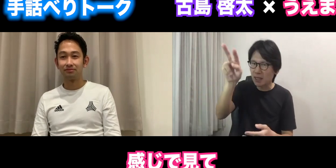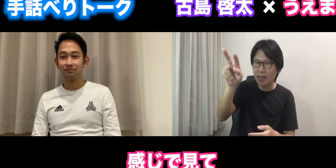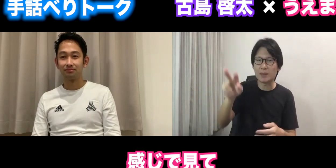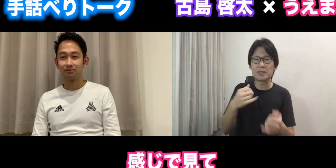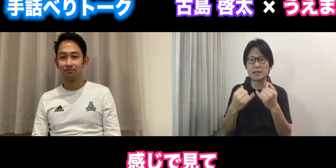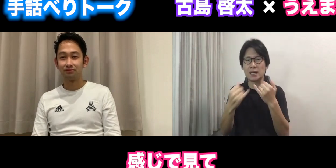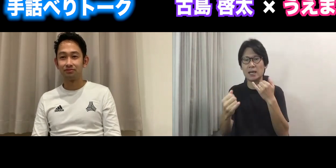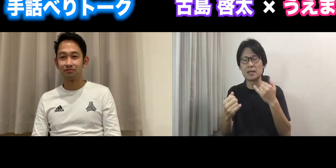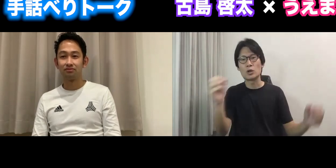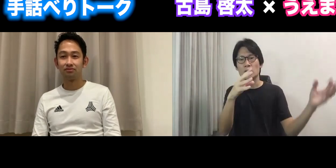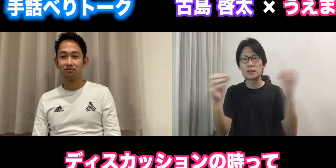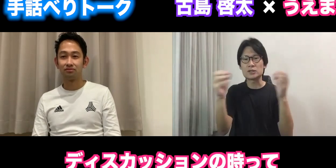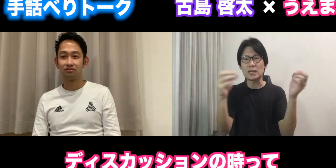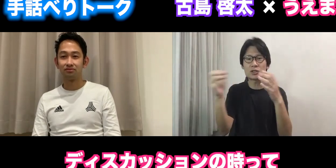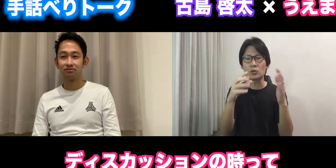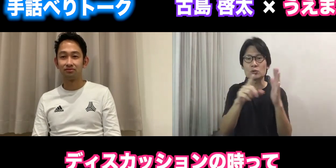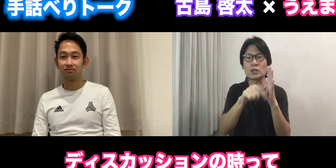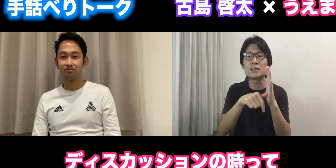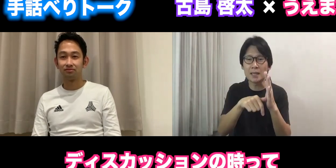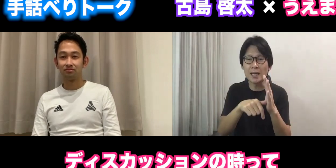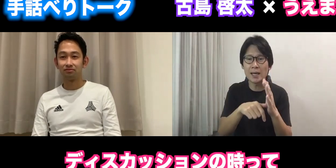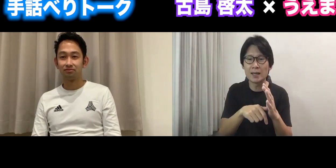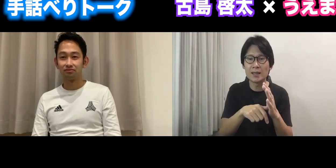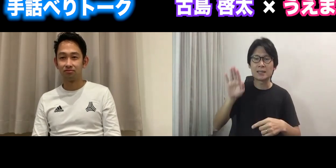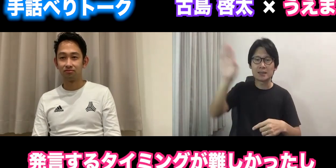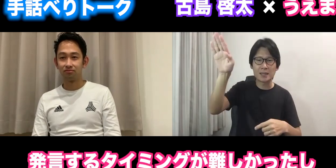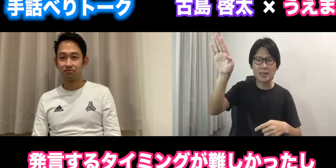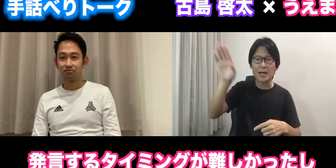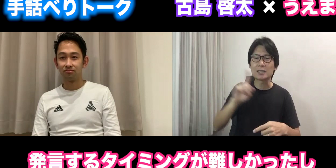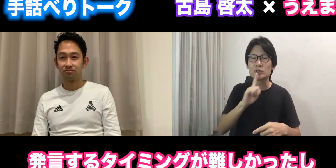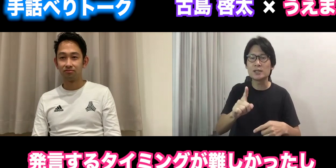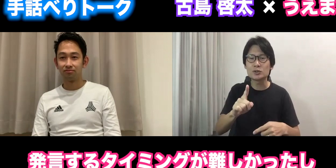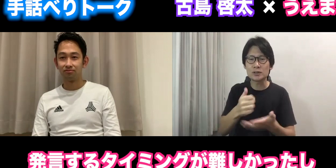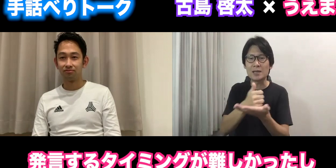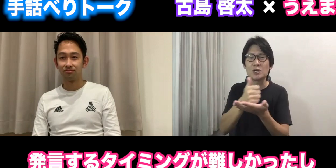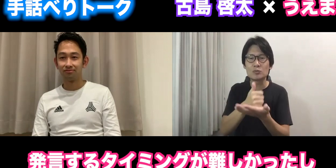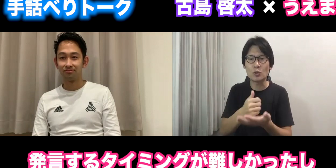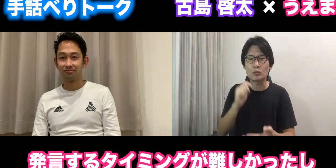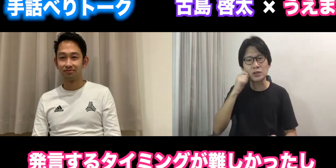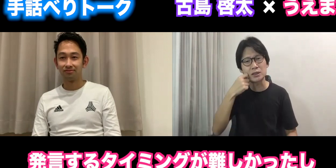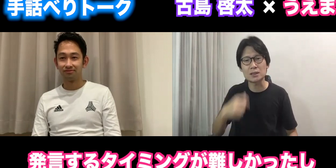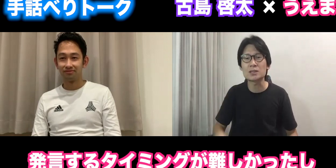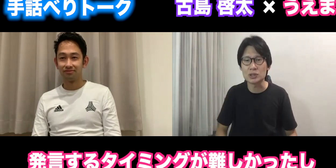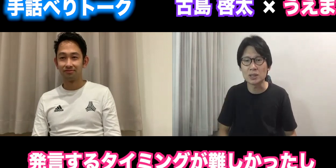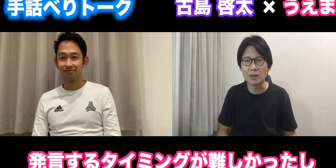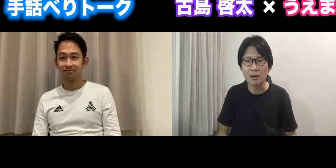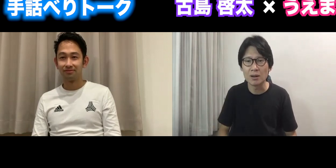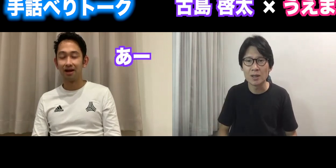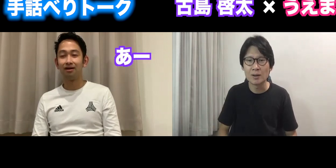みたいなthis パッションぷ規定8人するタイミングを難しかったですねええああ